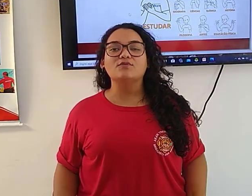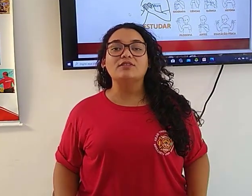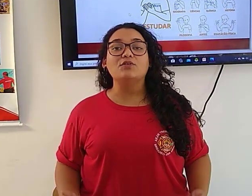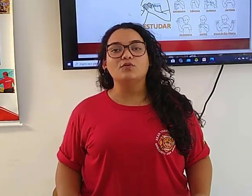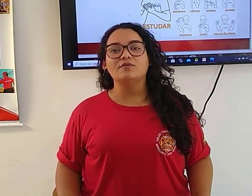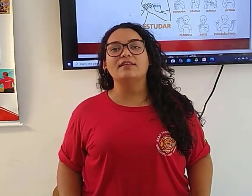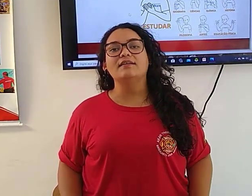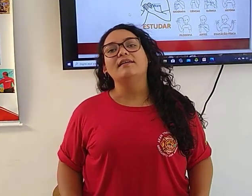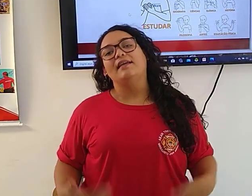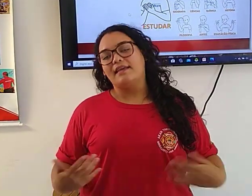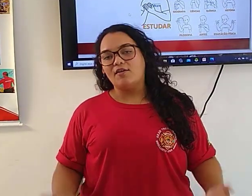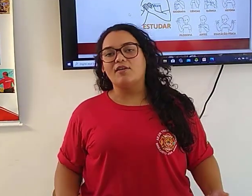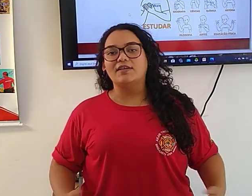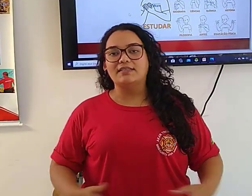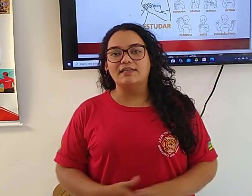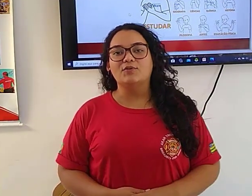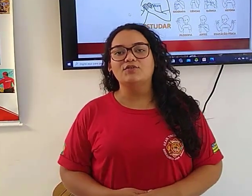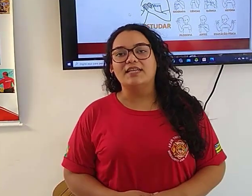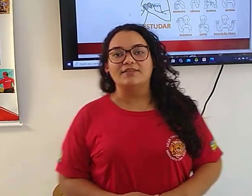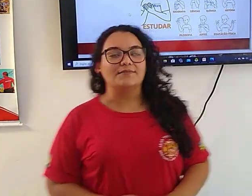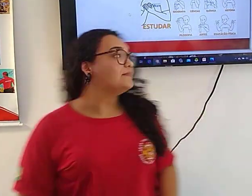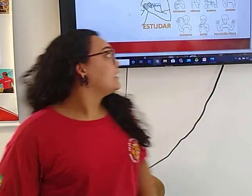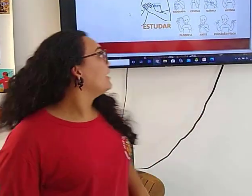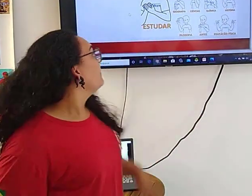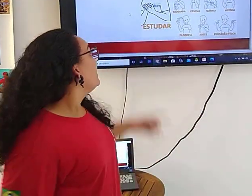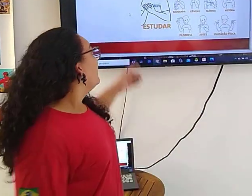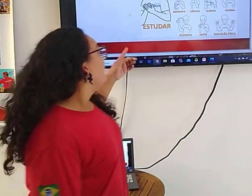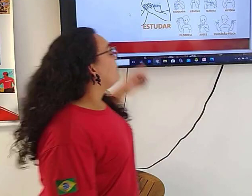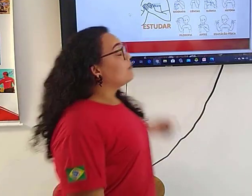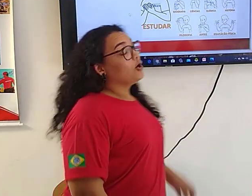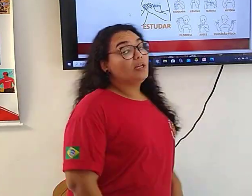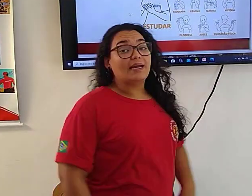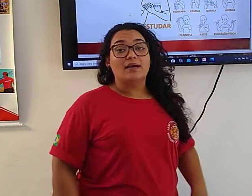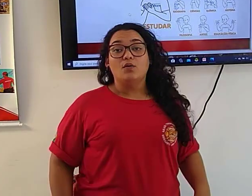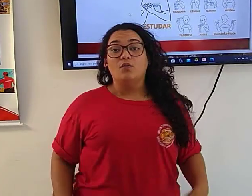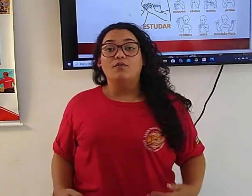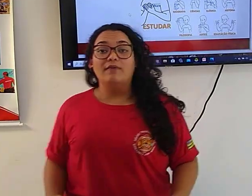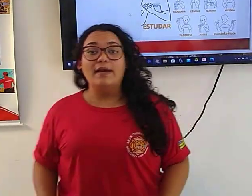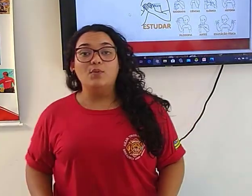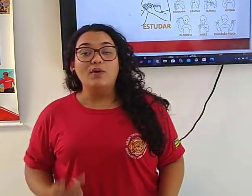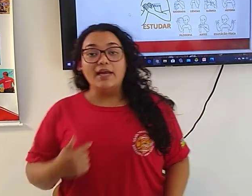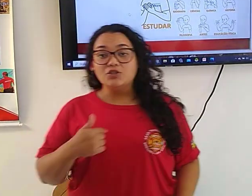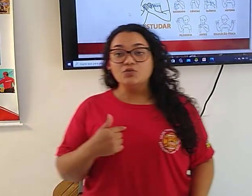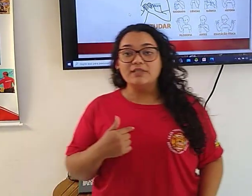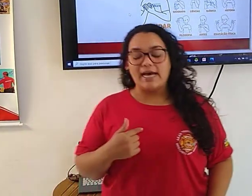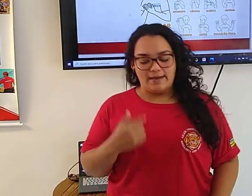têm dúvida, que agora vai ser demonstrado, tá? Então, olha, verbo estudar.